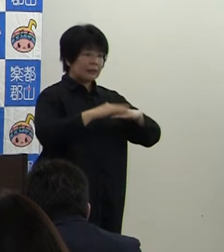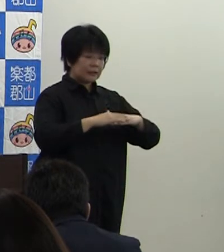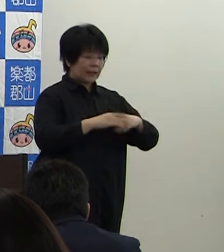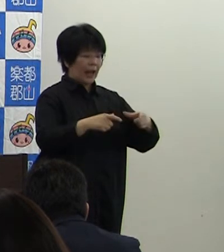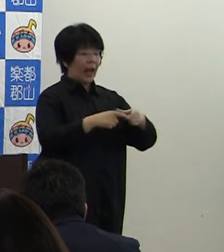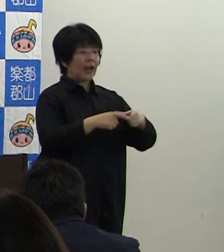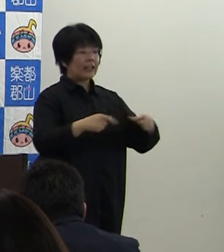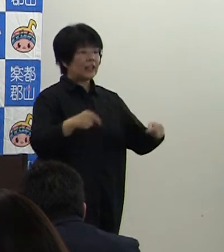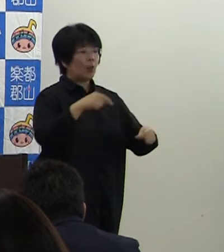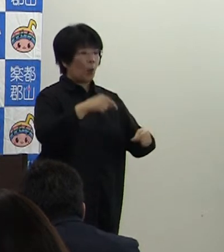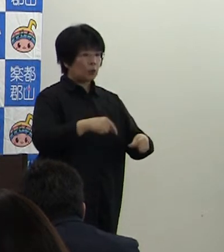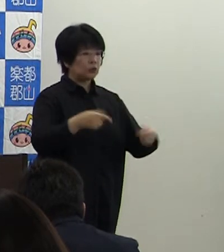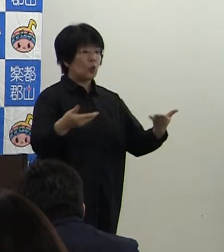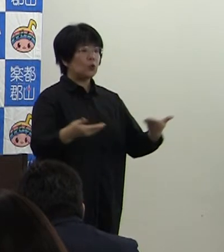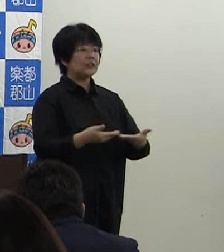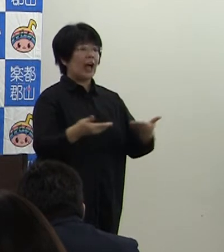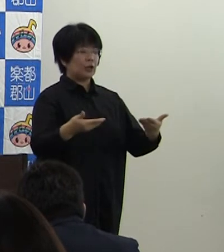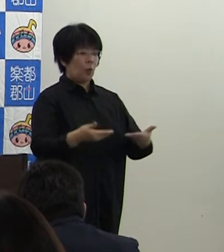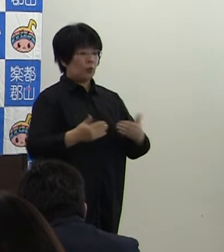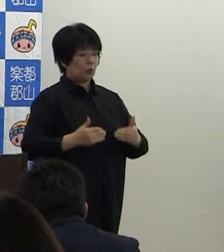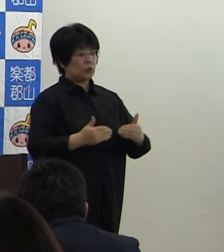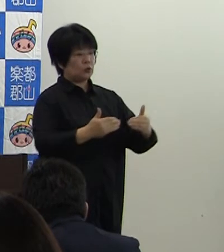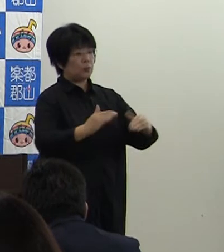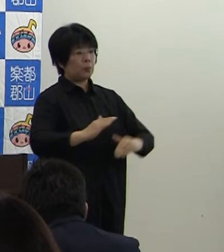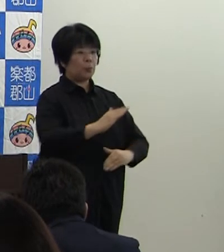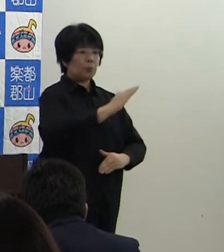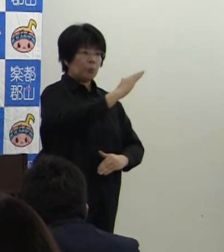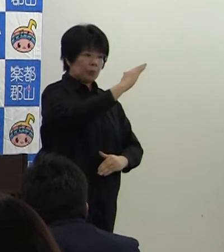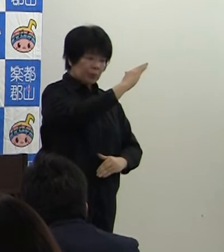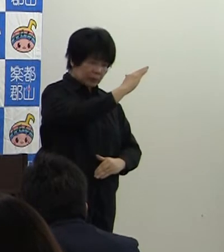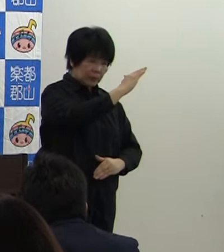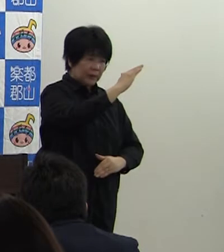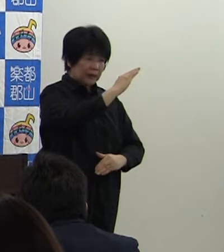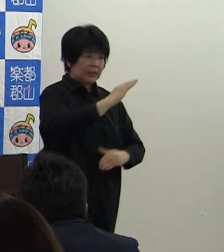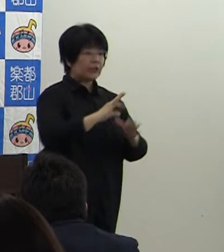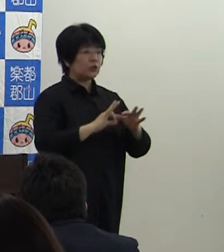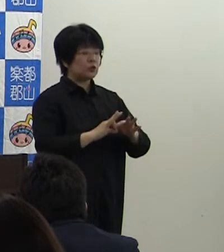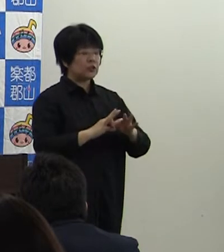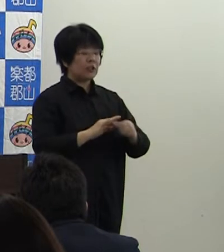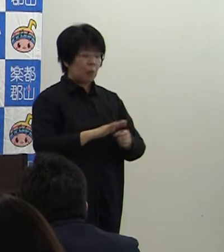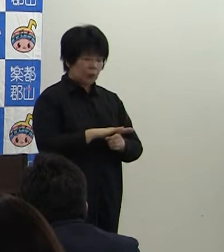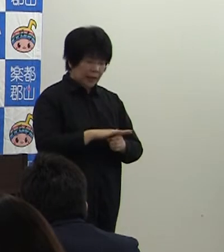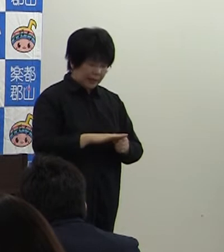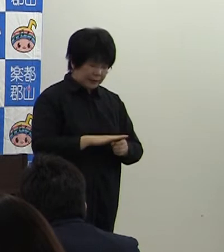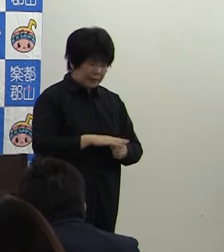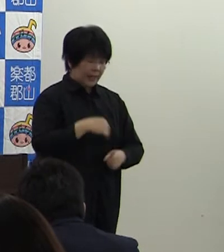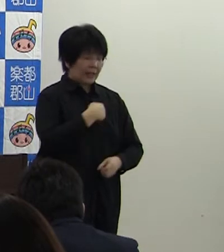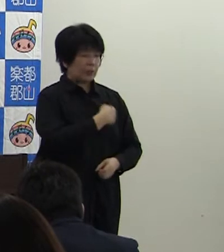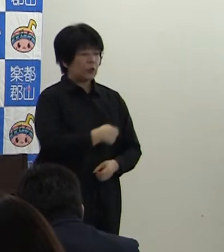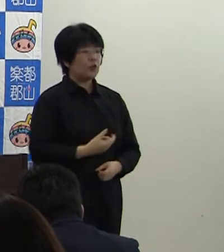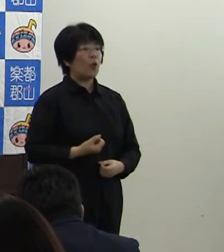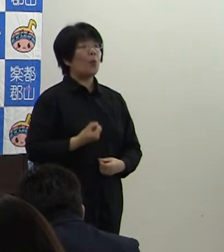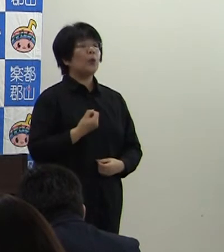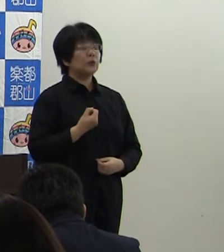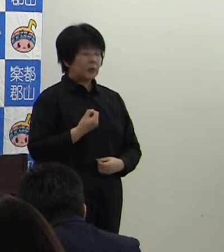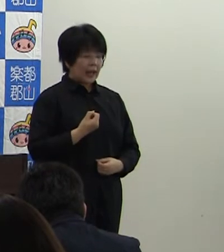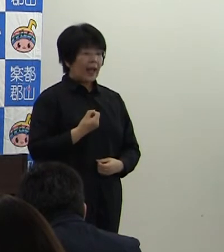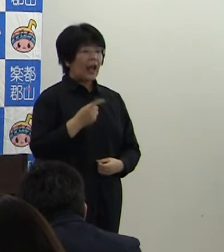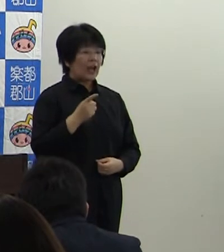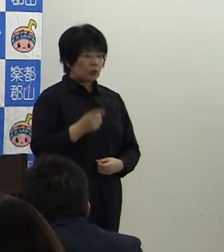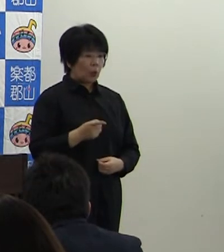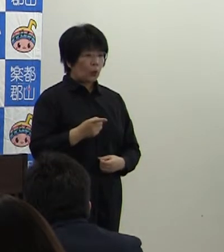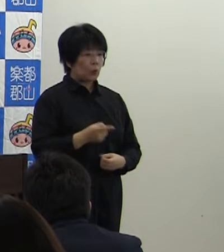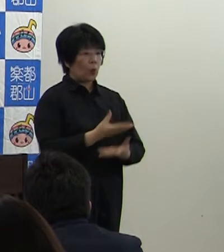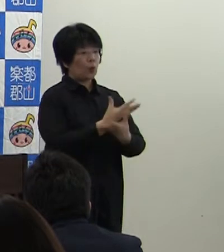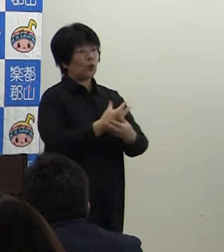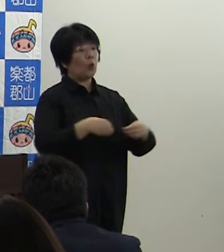く役立つではないかという意図を心に秘めまして、この協定を結ば